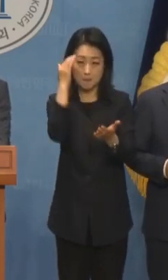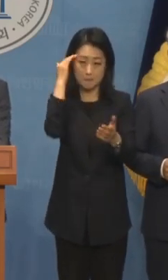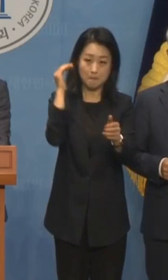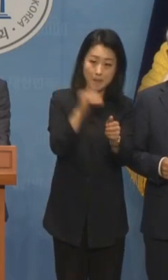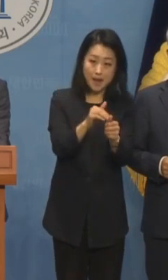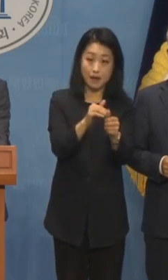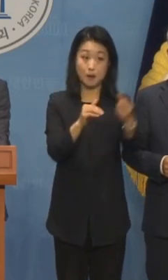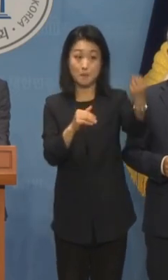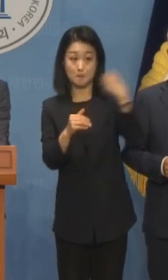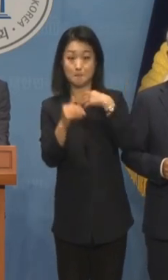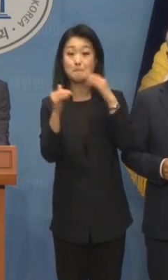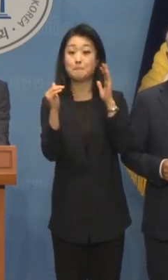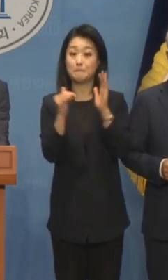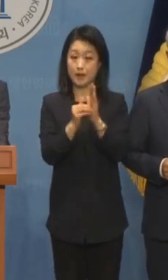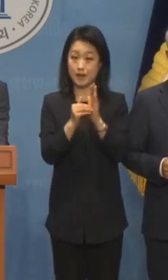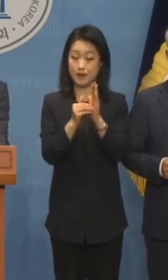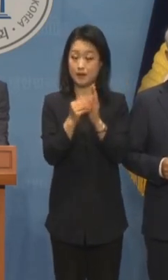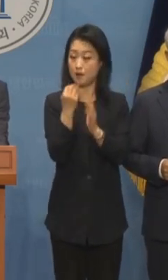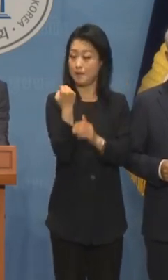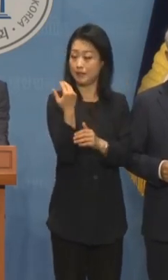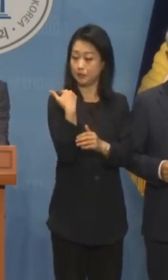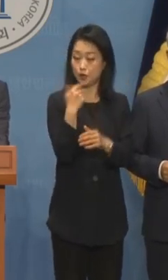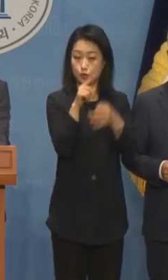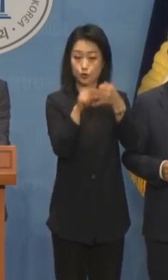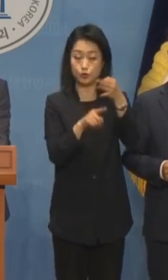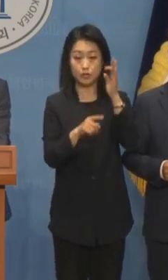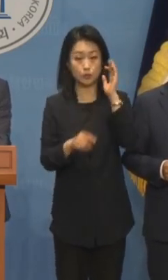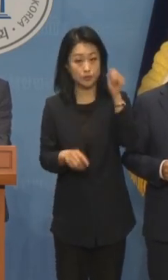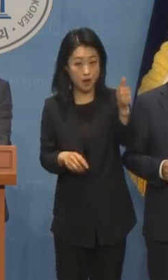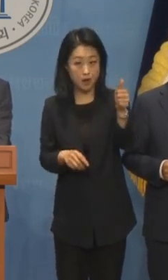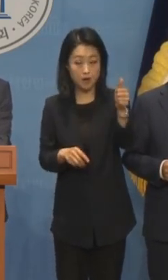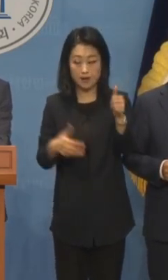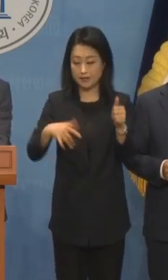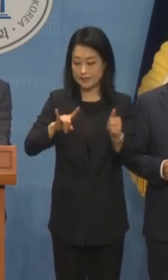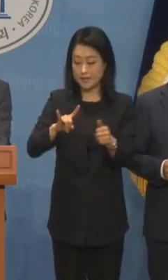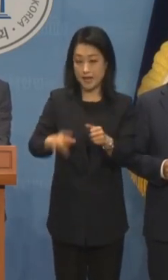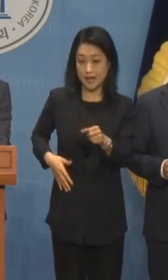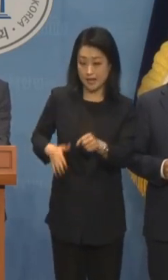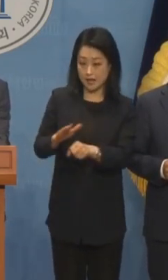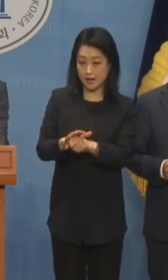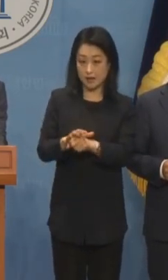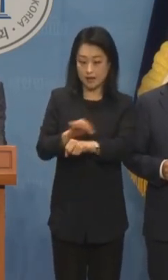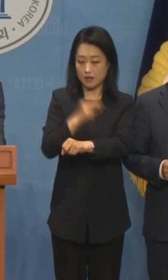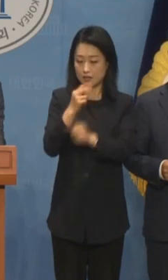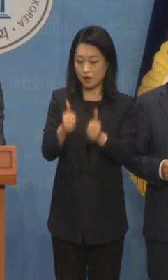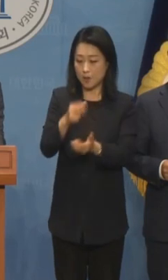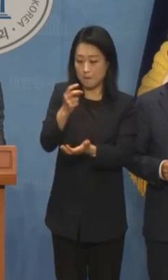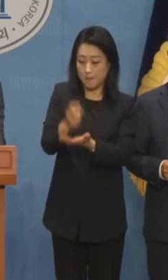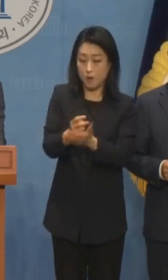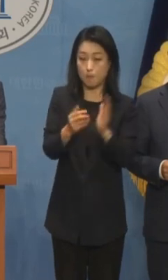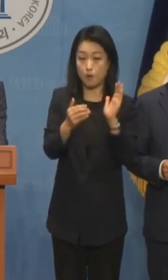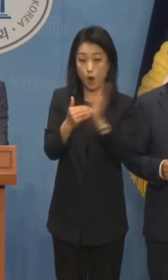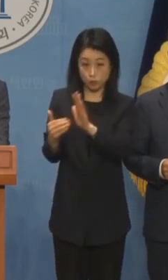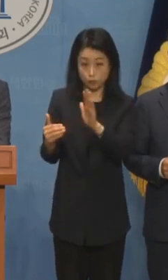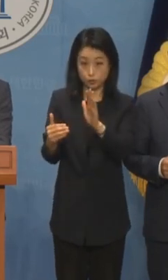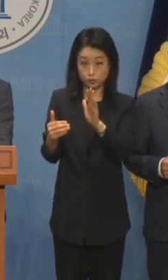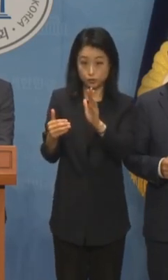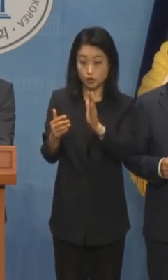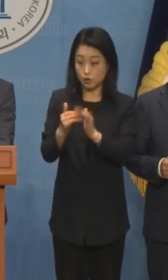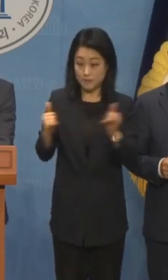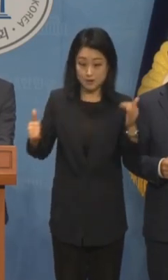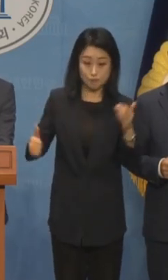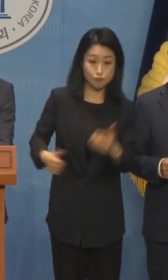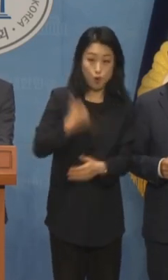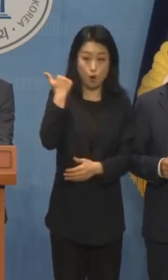것입니다. 얼마 전 윤석열 대통령은 최병 특검법을 거부해 분노한 국민을